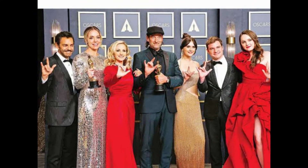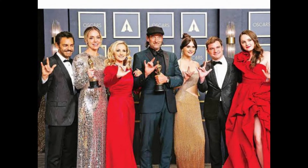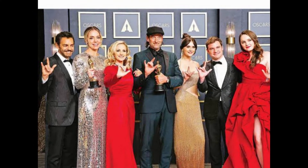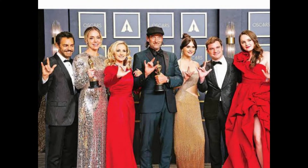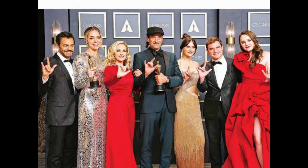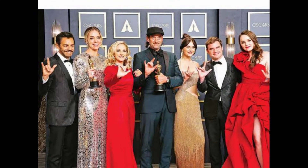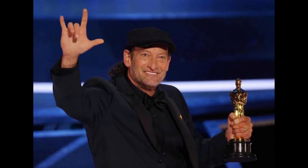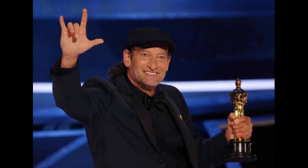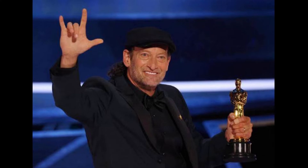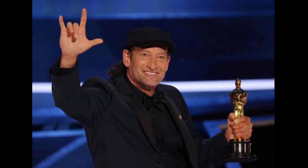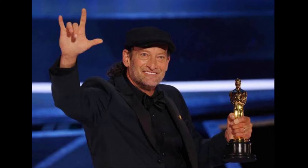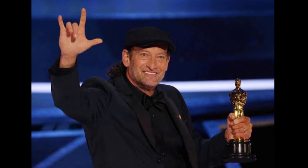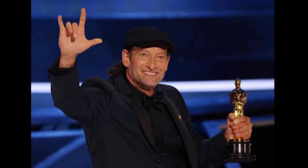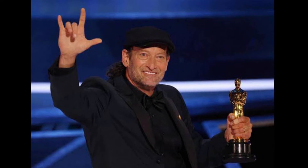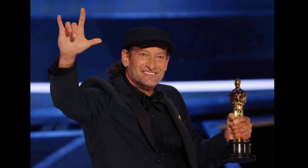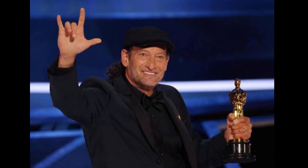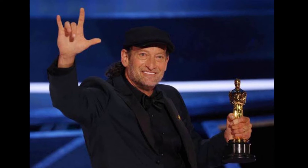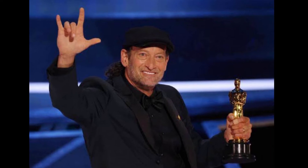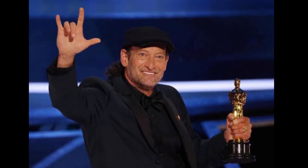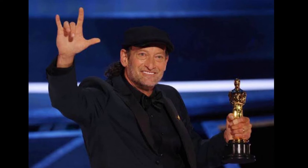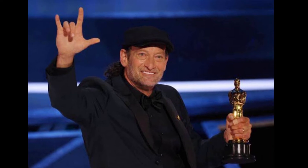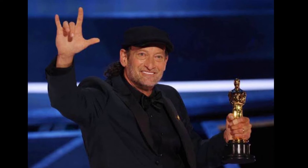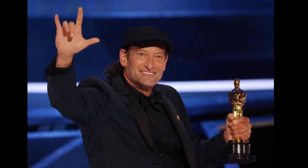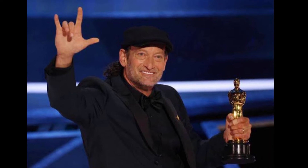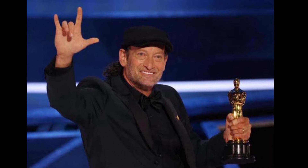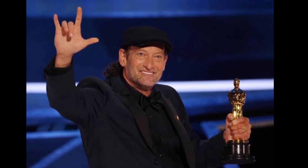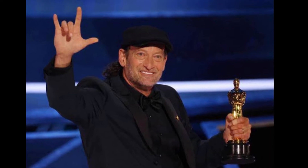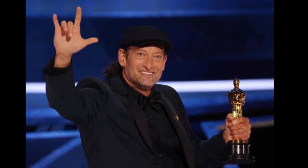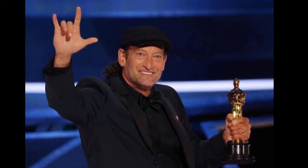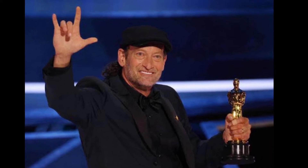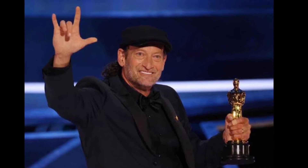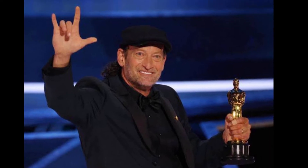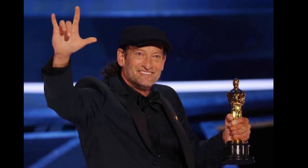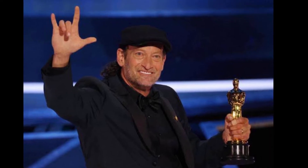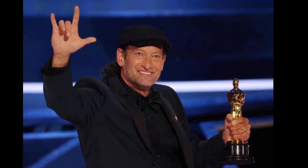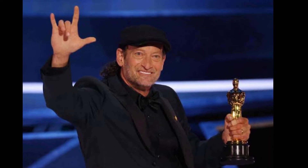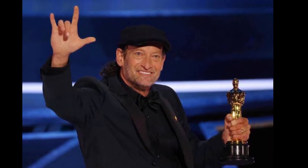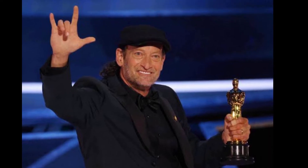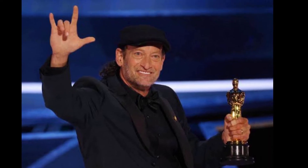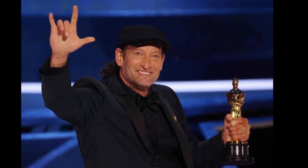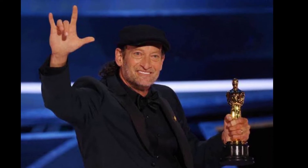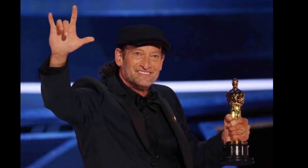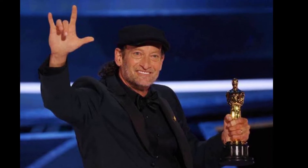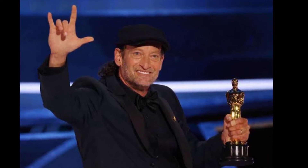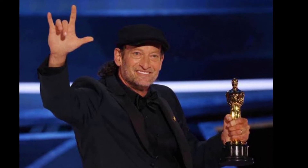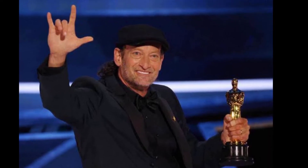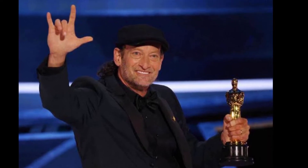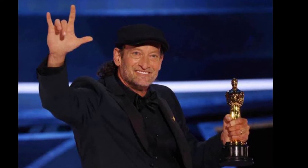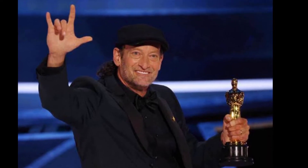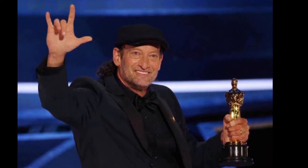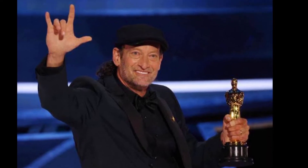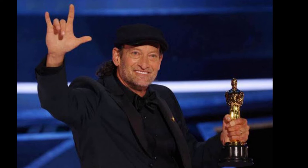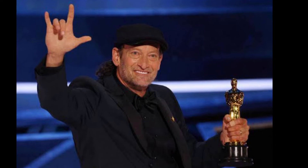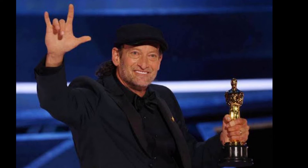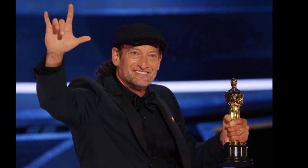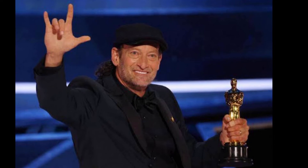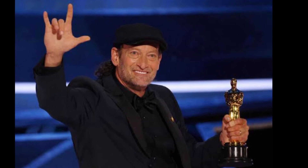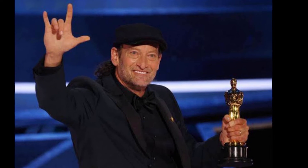parte, Troy Kotsur ganó la estatuilla como mejor actor de reparto, haciendo historia como el primer actor